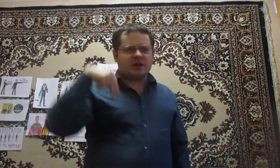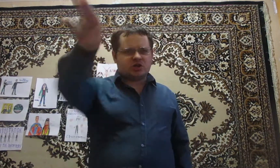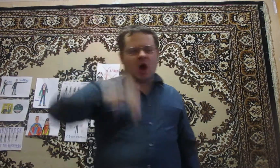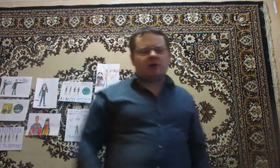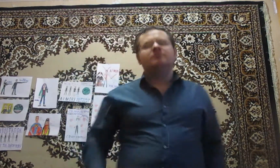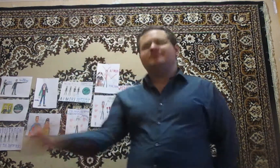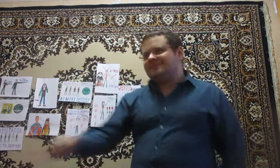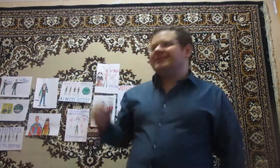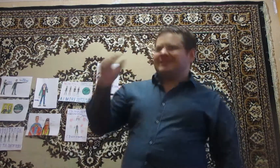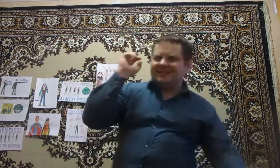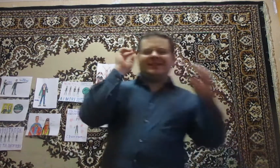Рыжко.